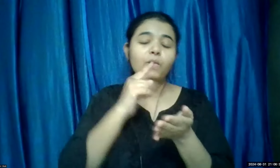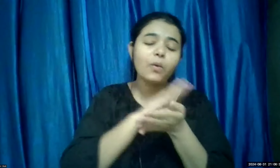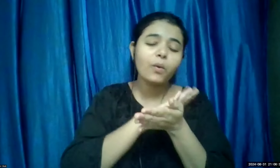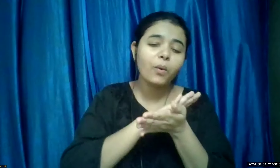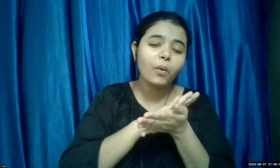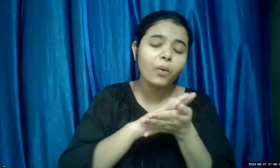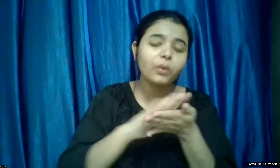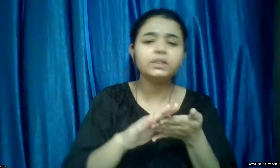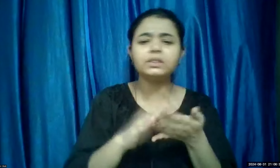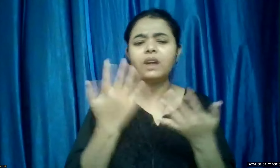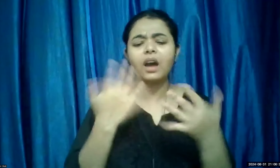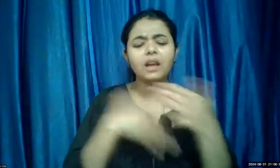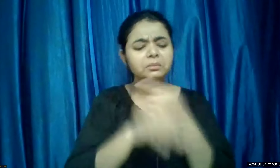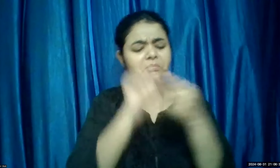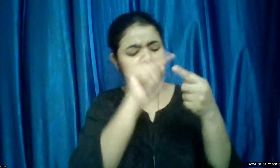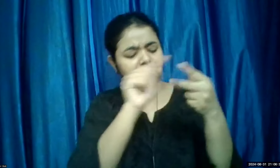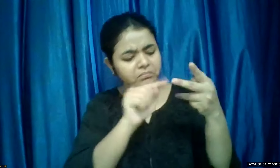लक्षण क्या हैं।